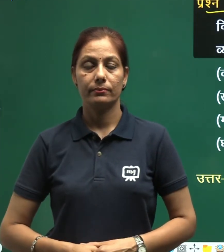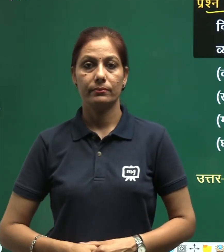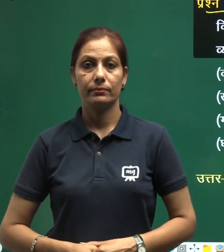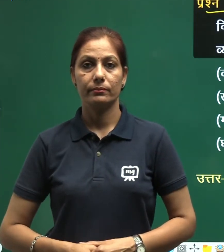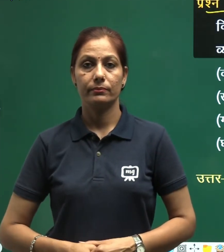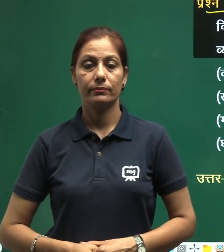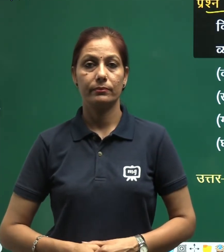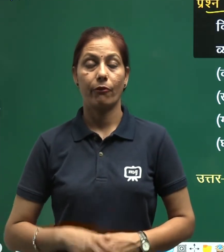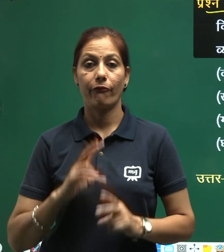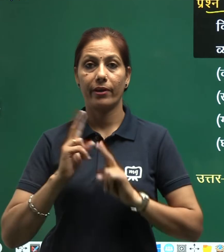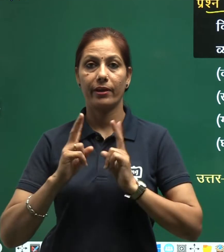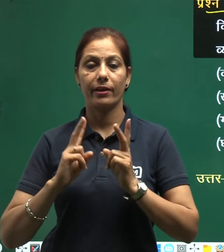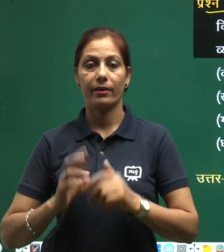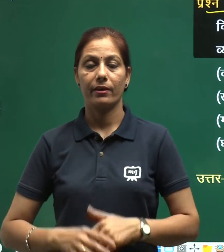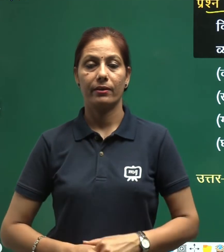व्यंग्य किया गया है?